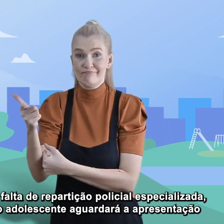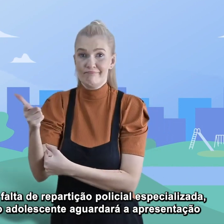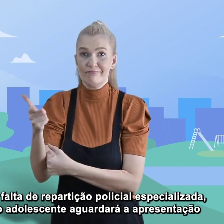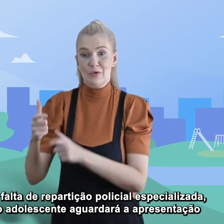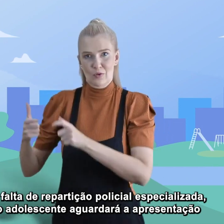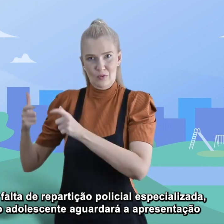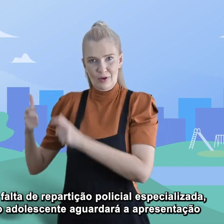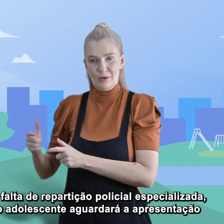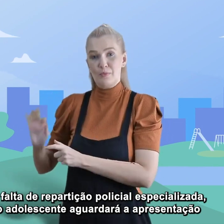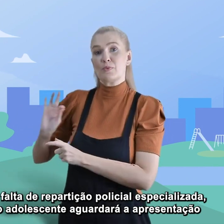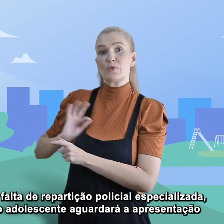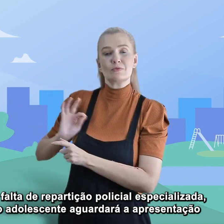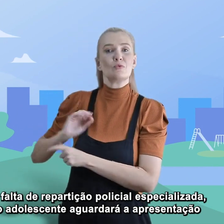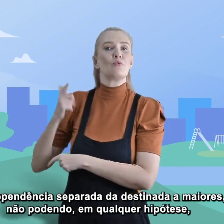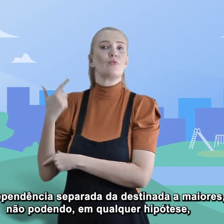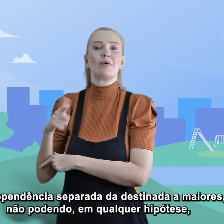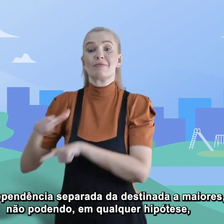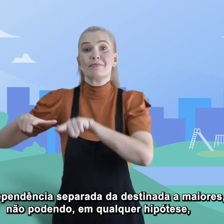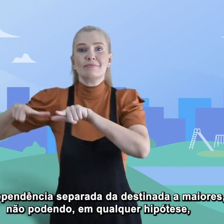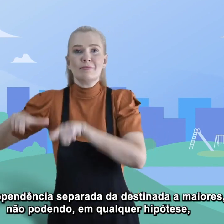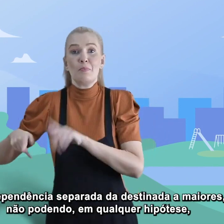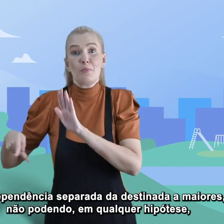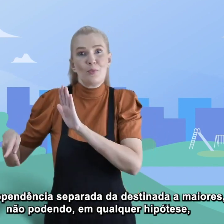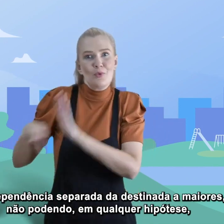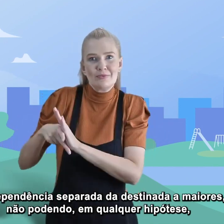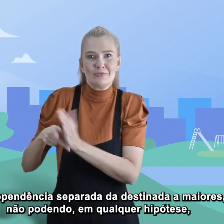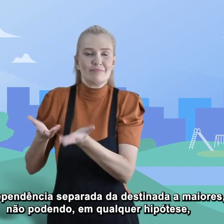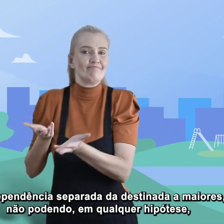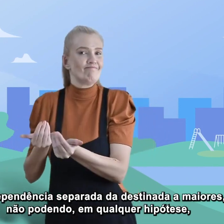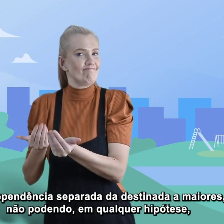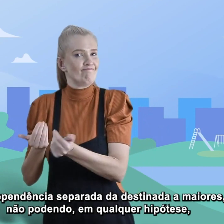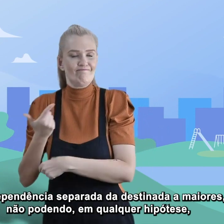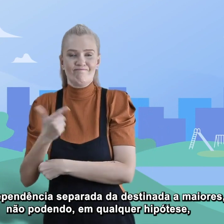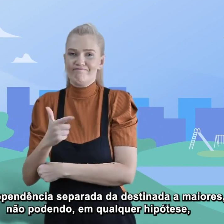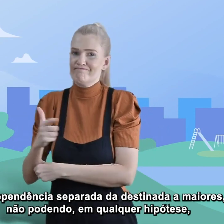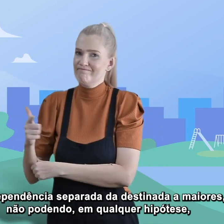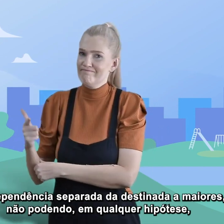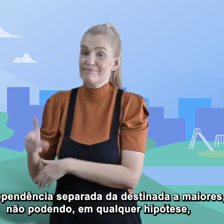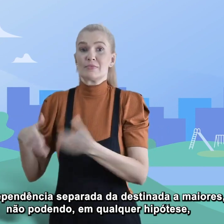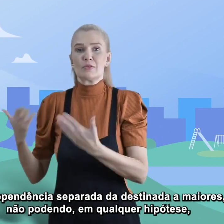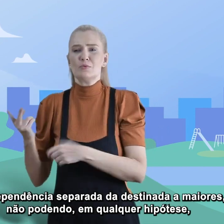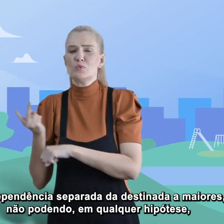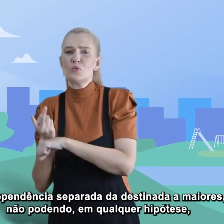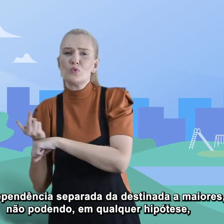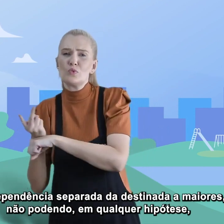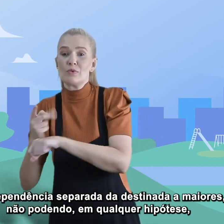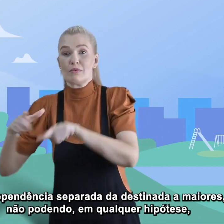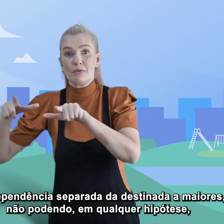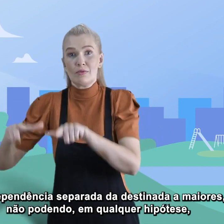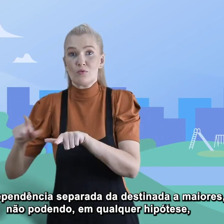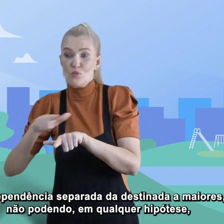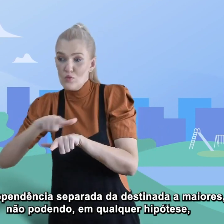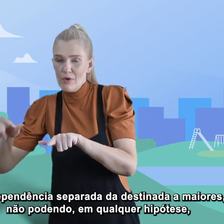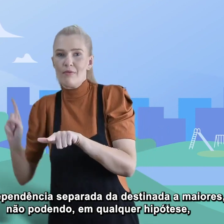aguardará a apresentação em dependência separada da destinada a maiores, não podendo, em